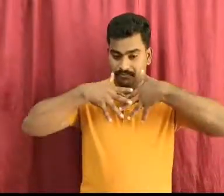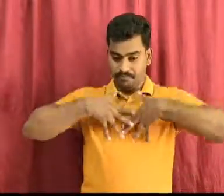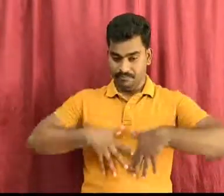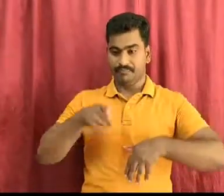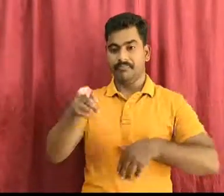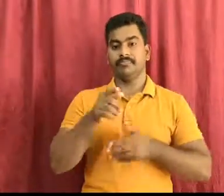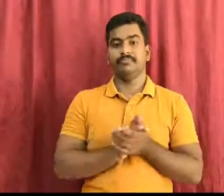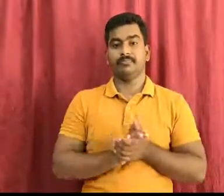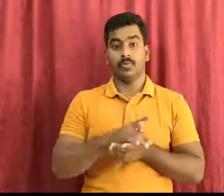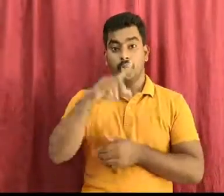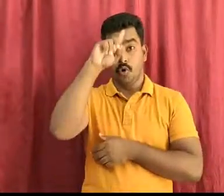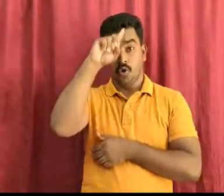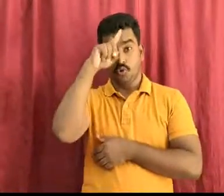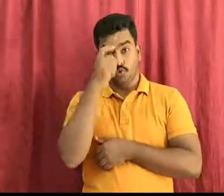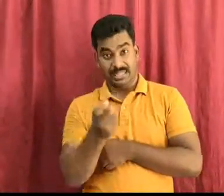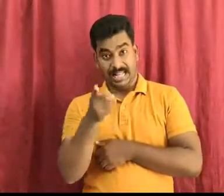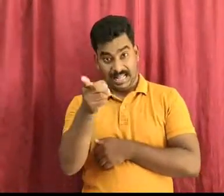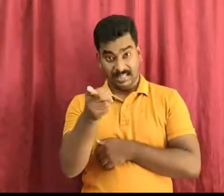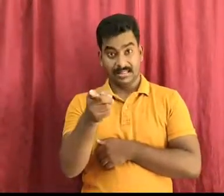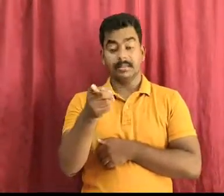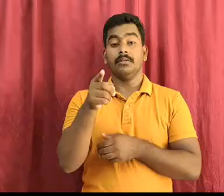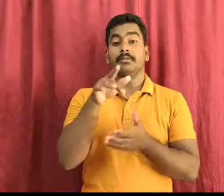4,283 രോഗികളുണ്ട്.